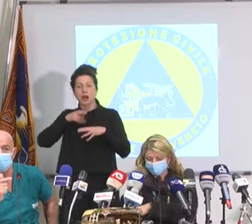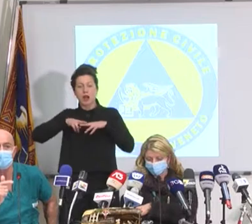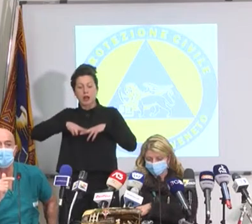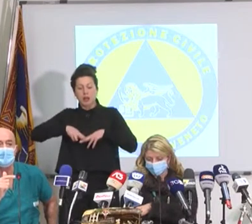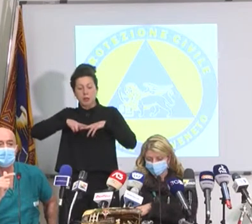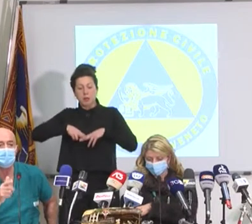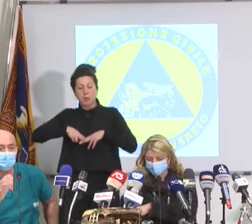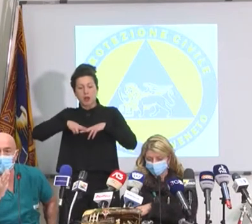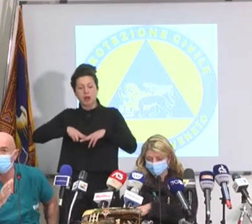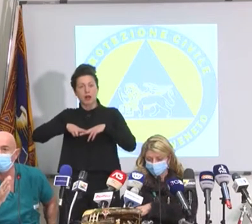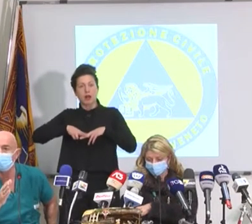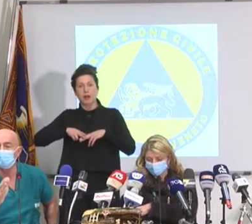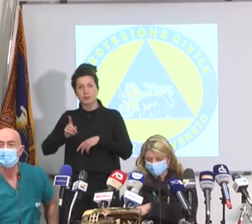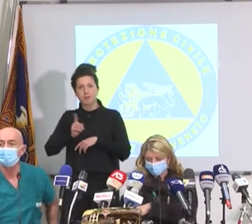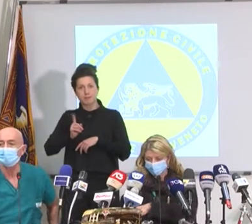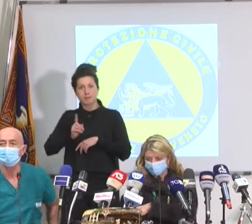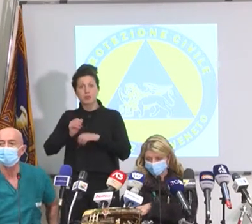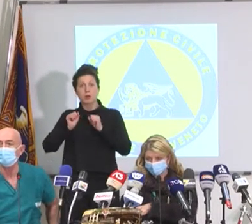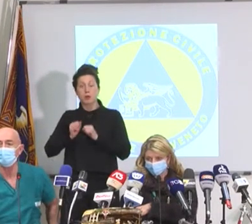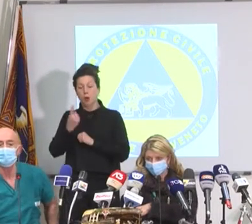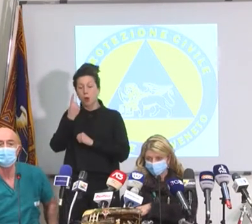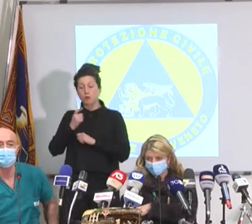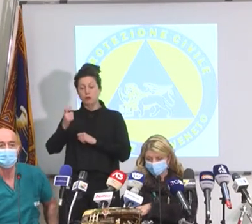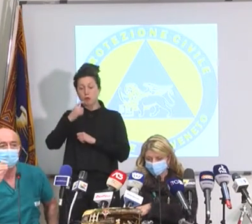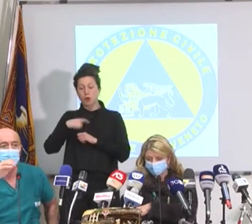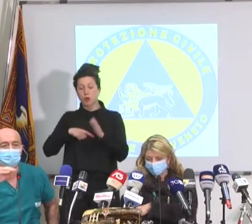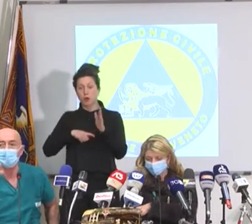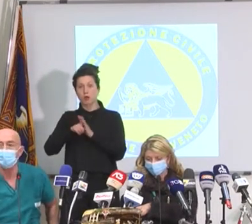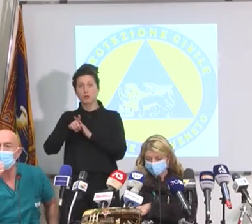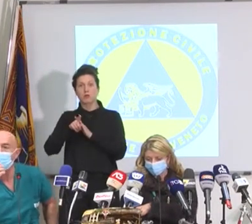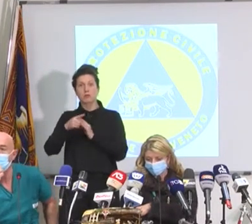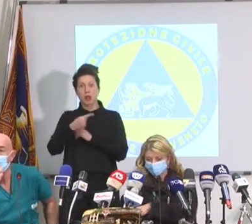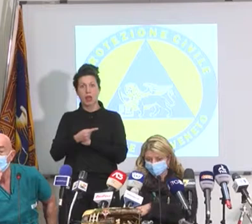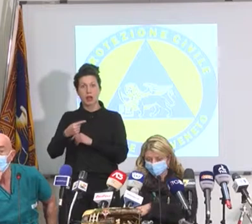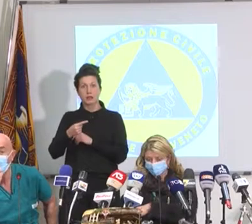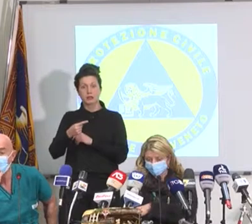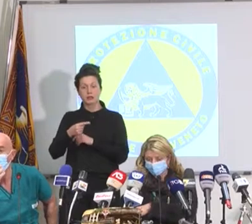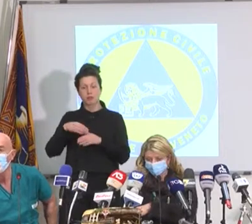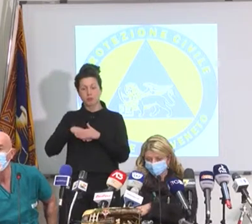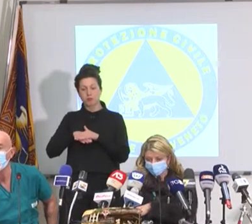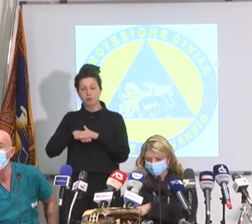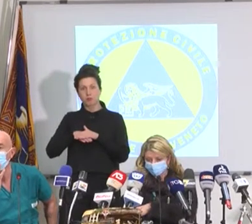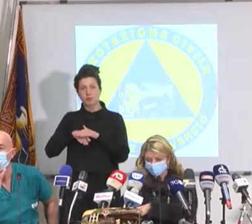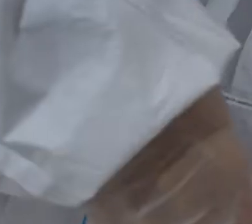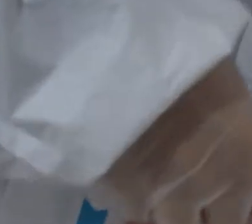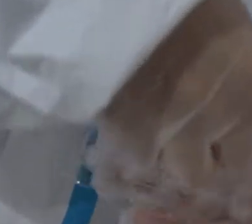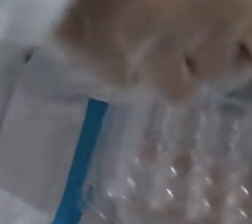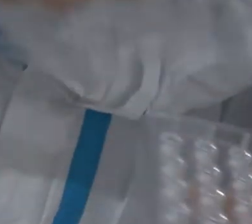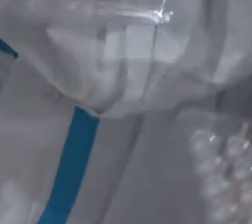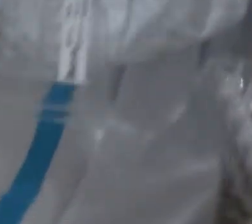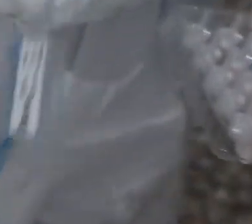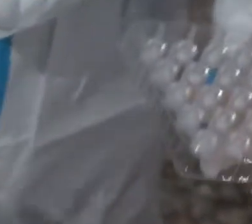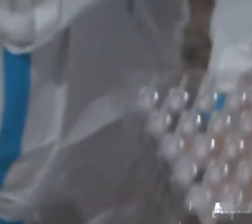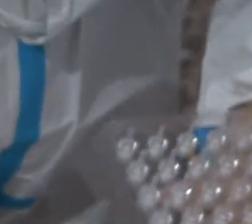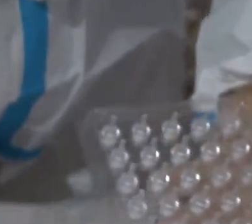antigenico quel giorno dopo due giorni mi viene positivo anche dopo anche dopo otto ore guardate che la